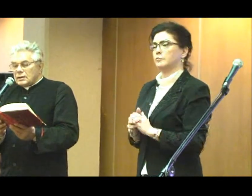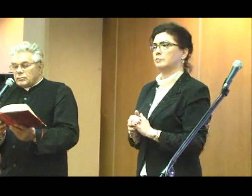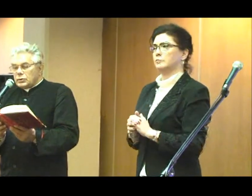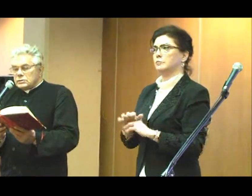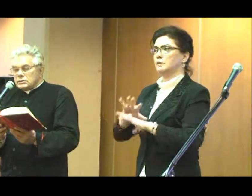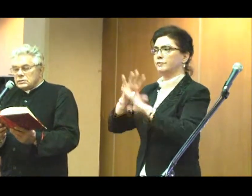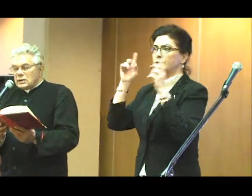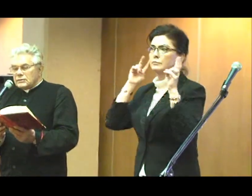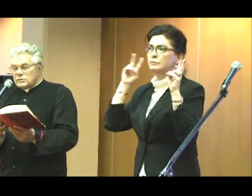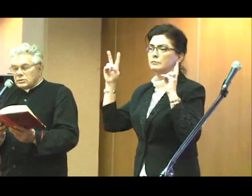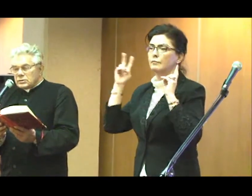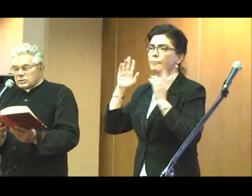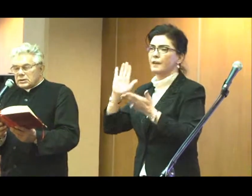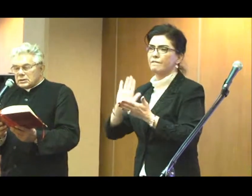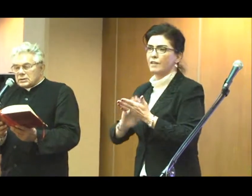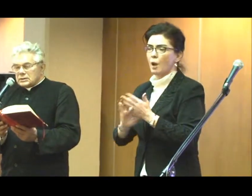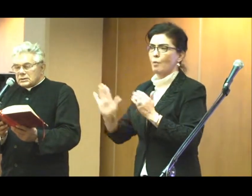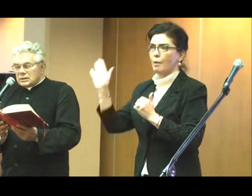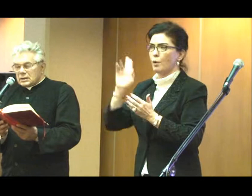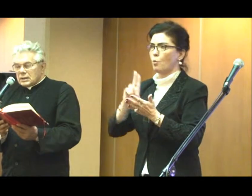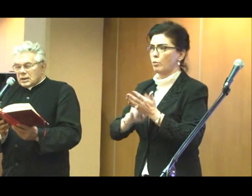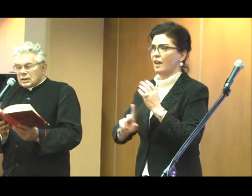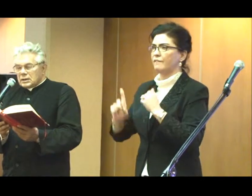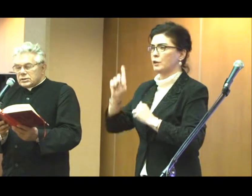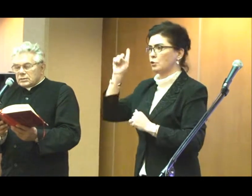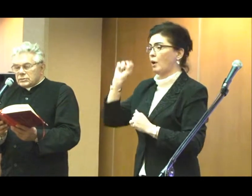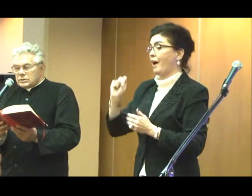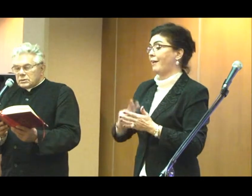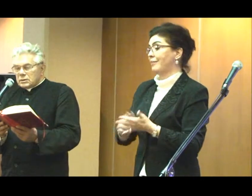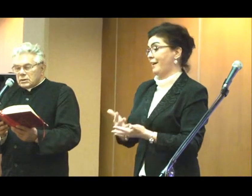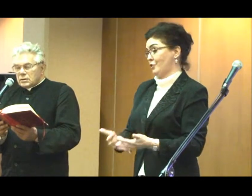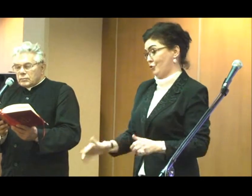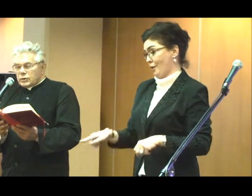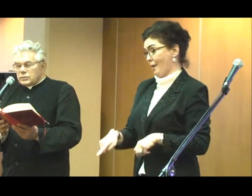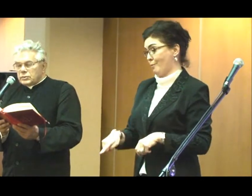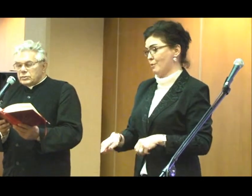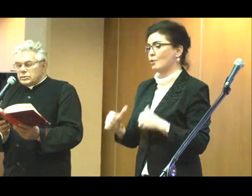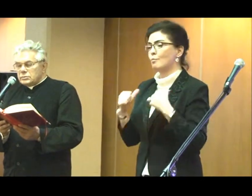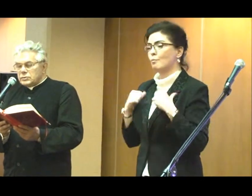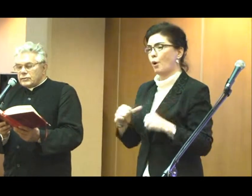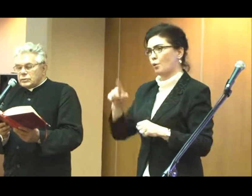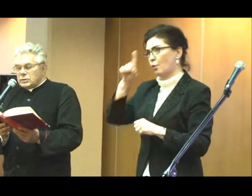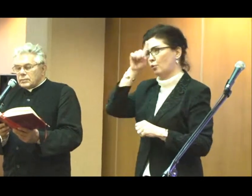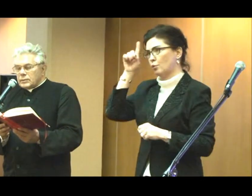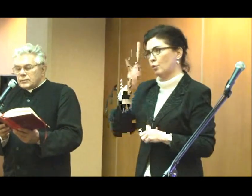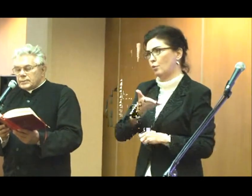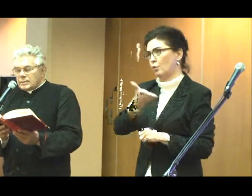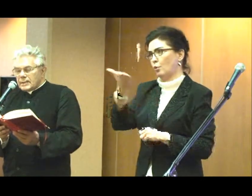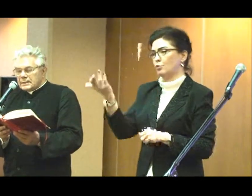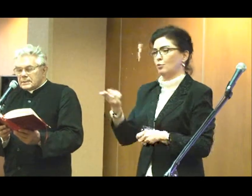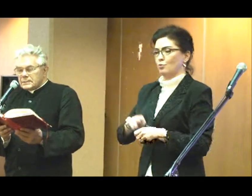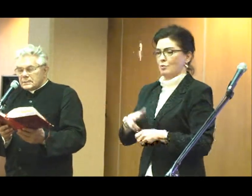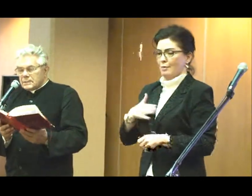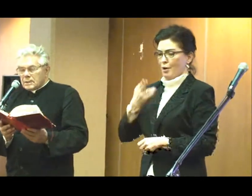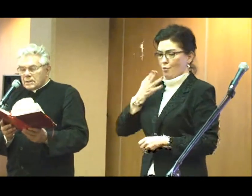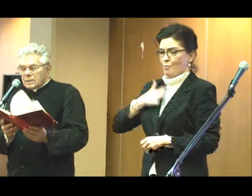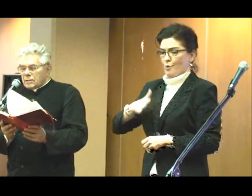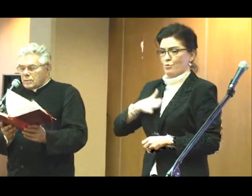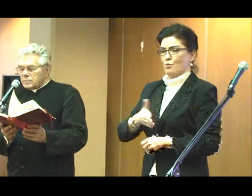chwała Bogu na wysokościach, a na ziemi pokój ludziom, których ma